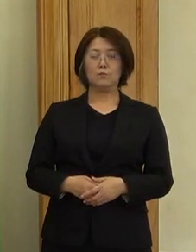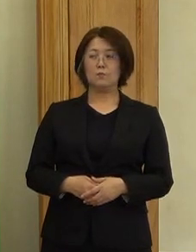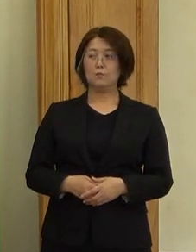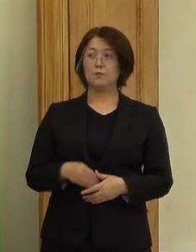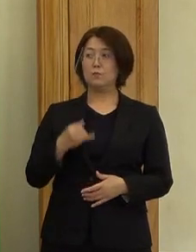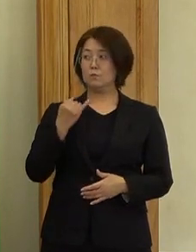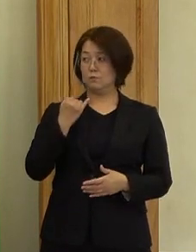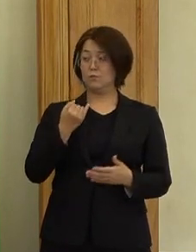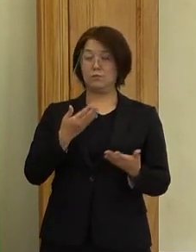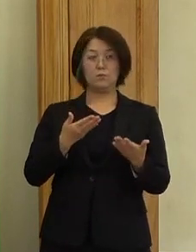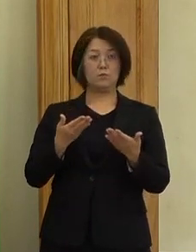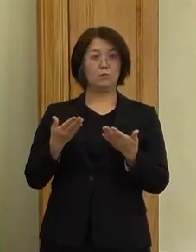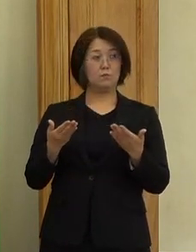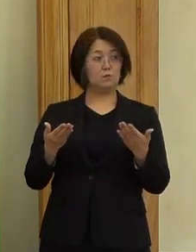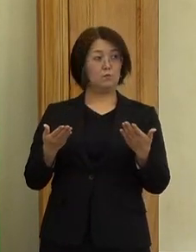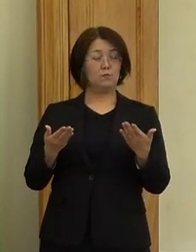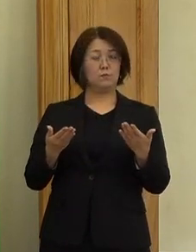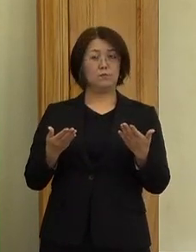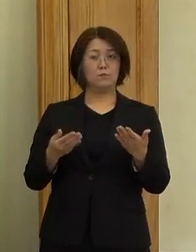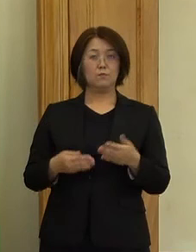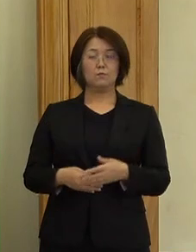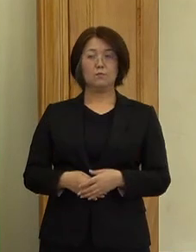よろしいでしょうか。